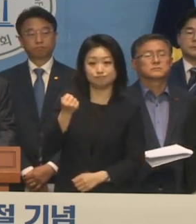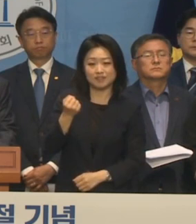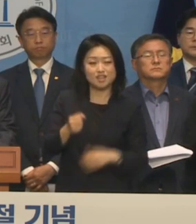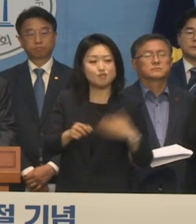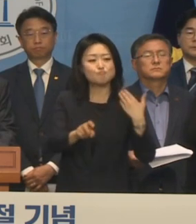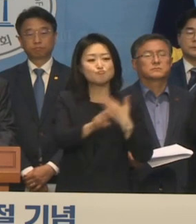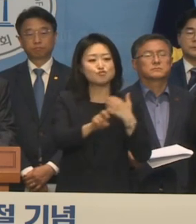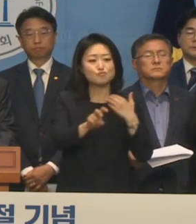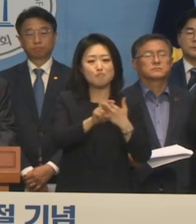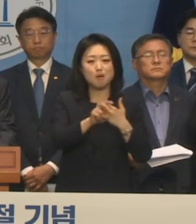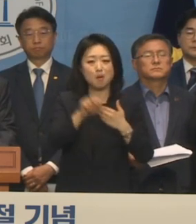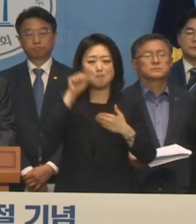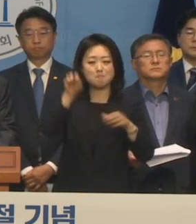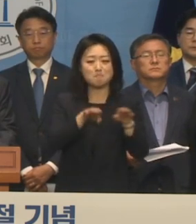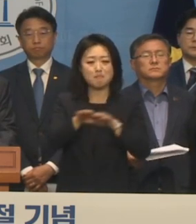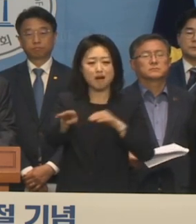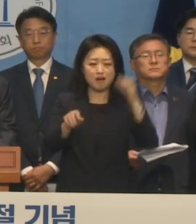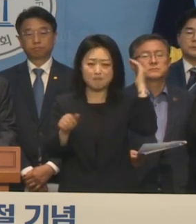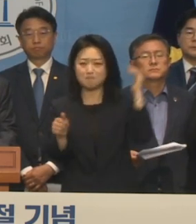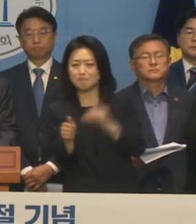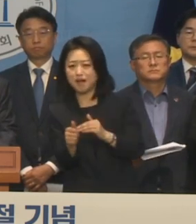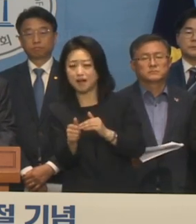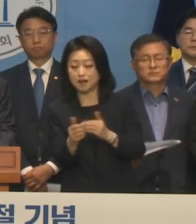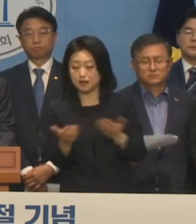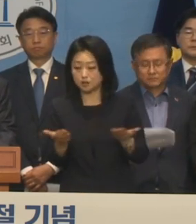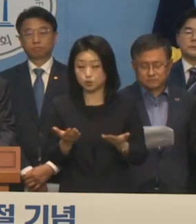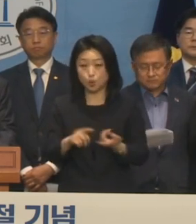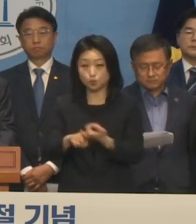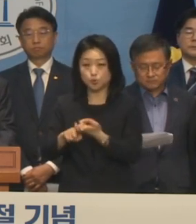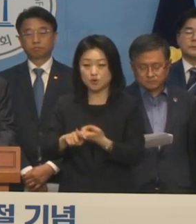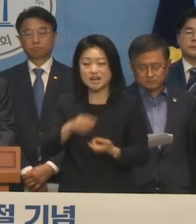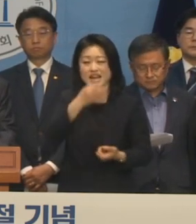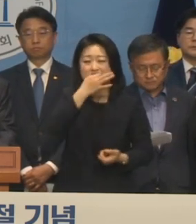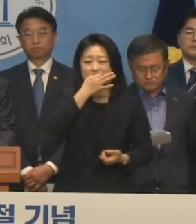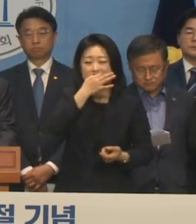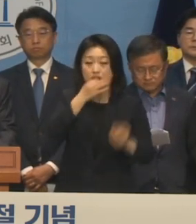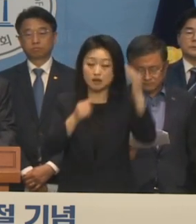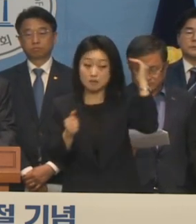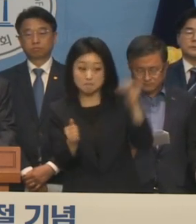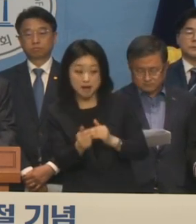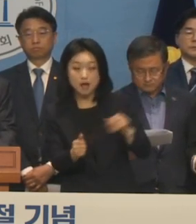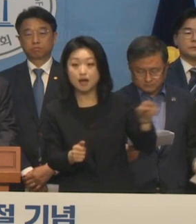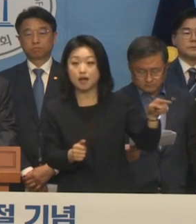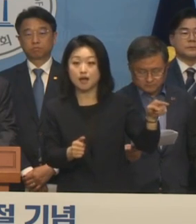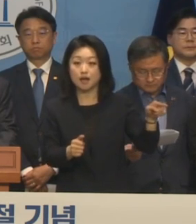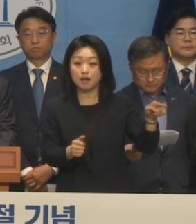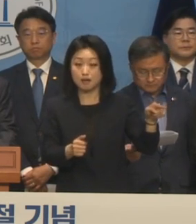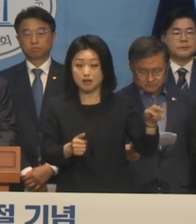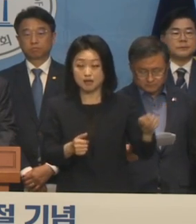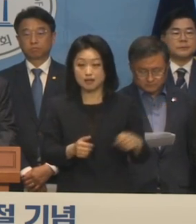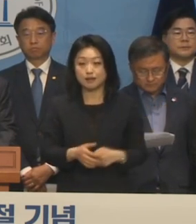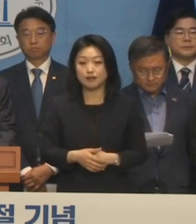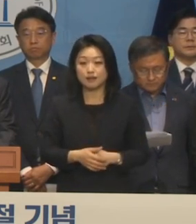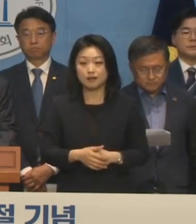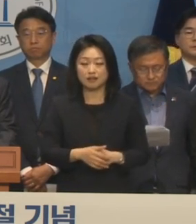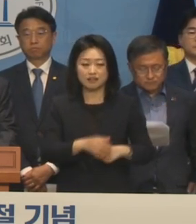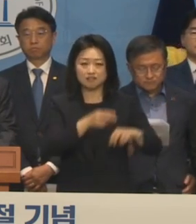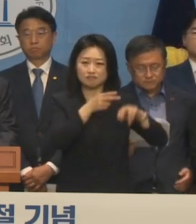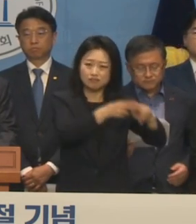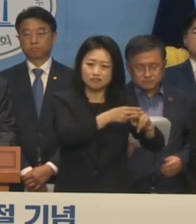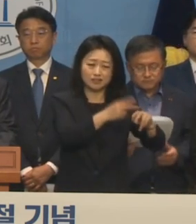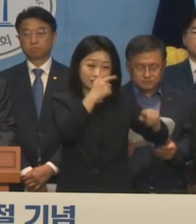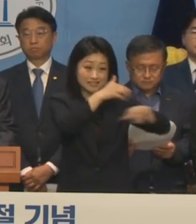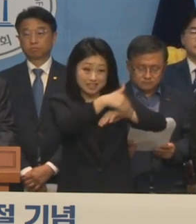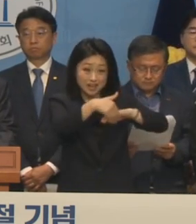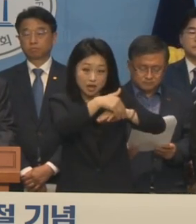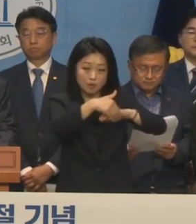불법 파업으로 덧칠하고 노조를 이 카르텔로 매도하여 어느 한쪽의 이익만을 강요하는 독단적인